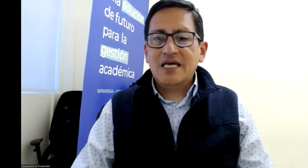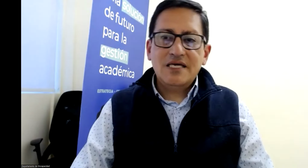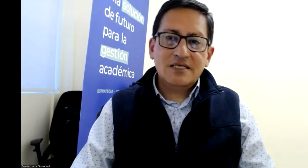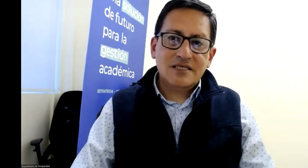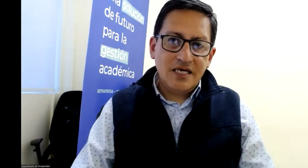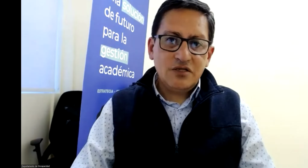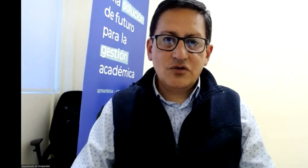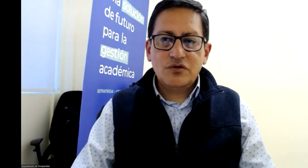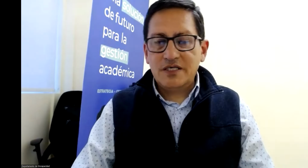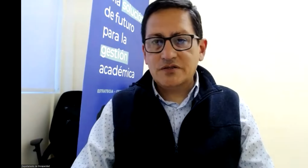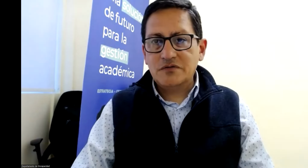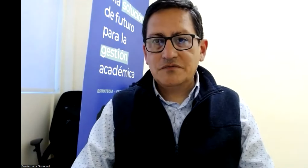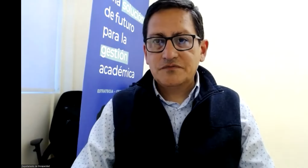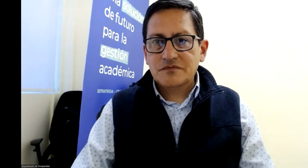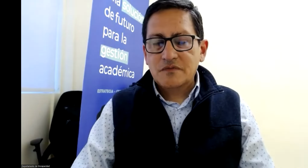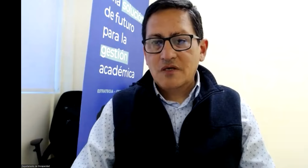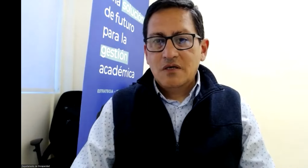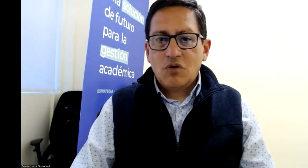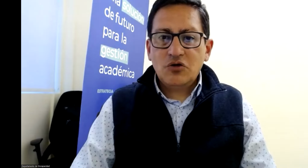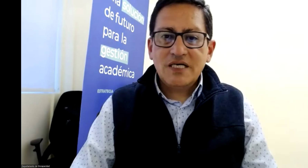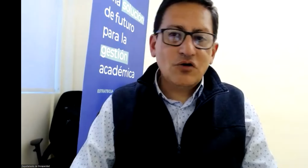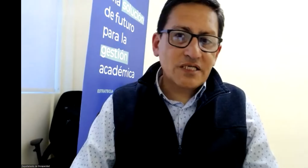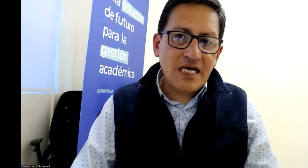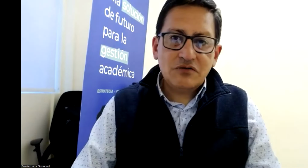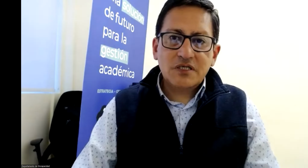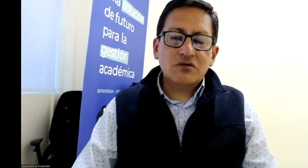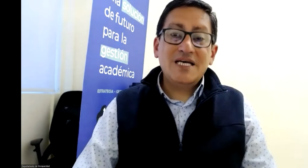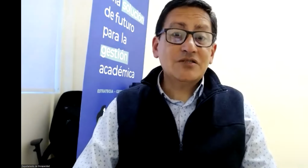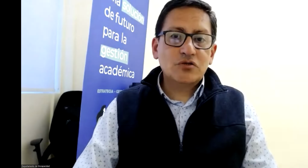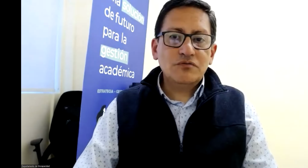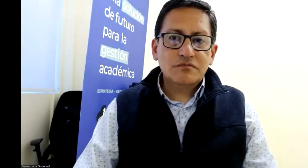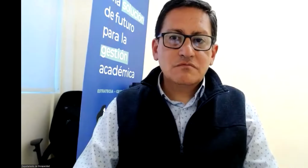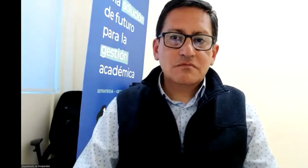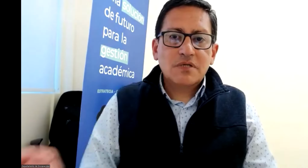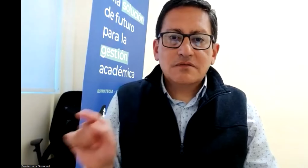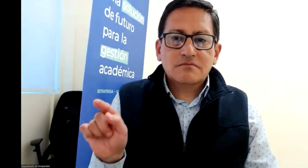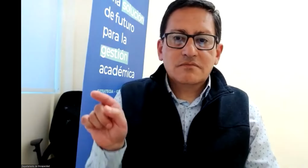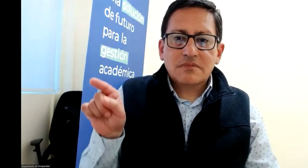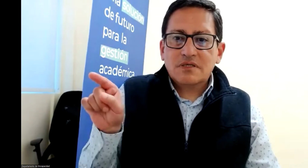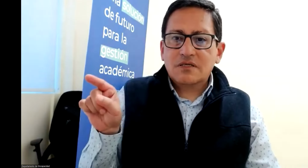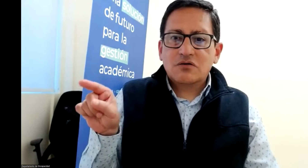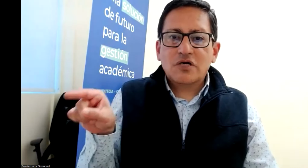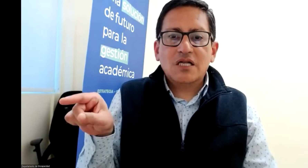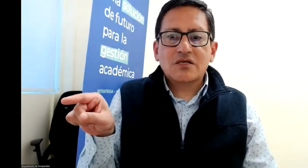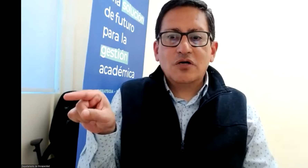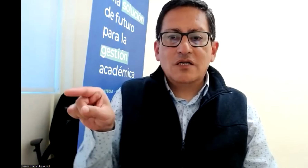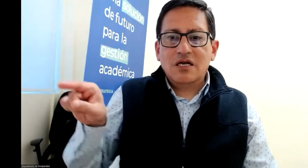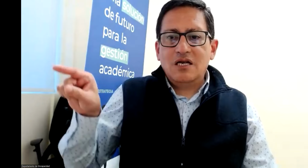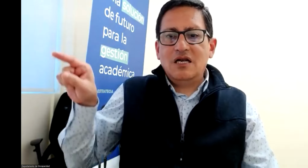aquellas esto eso cuando es algo cercano cierto esto es con el con el